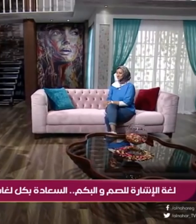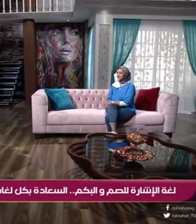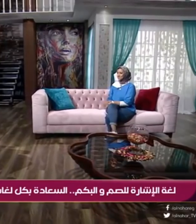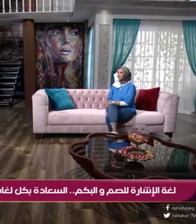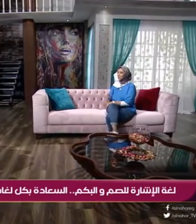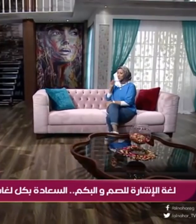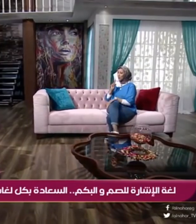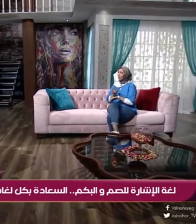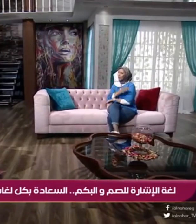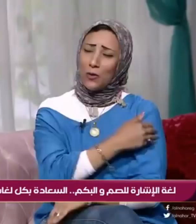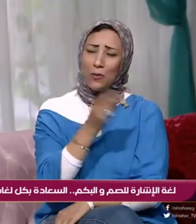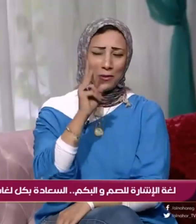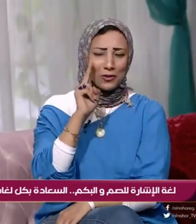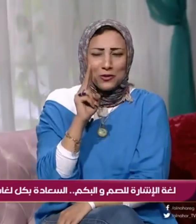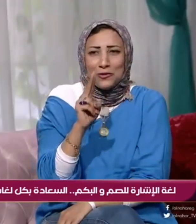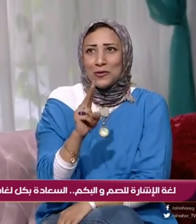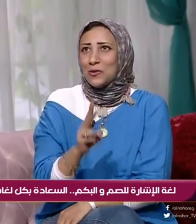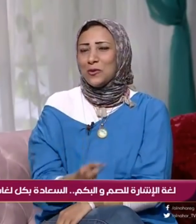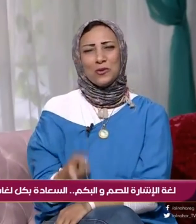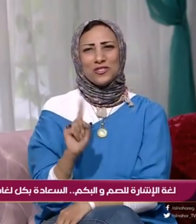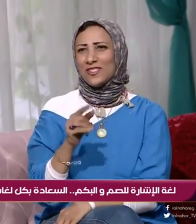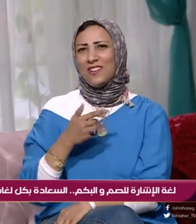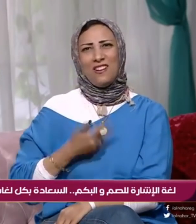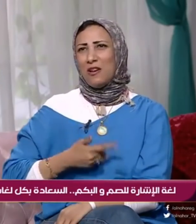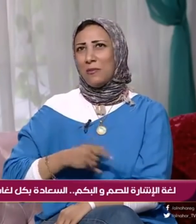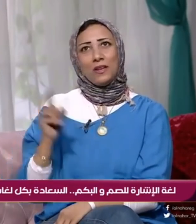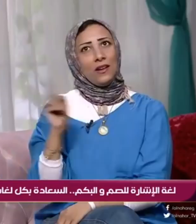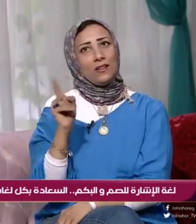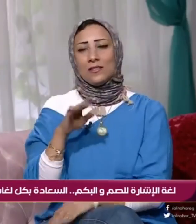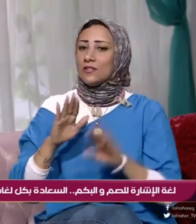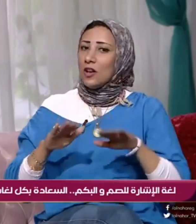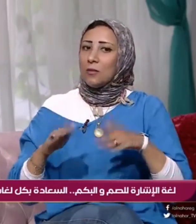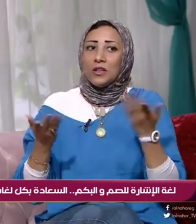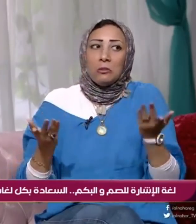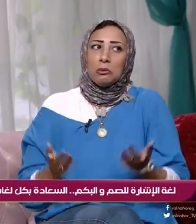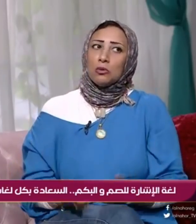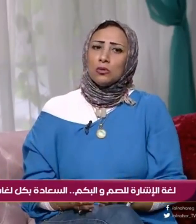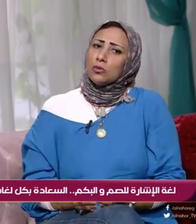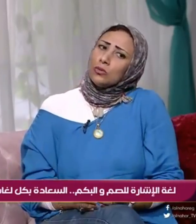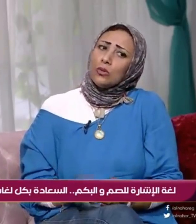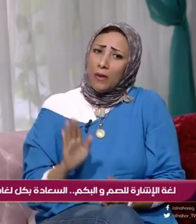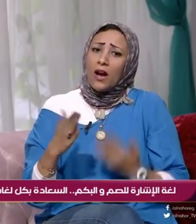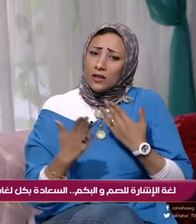ساعات بيكون جنبك وما بتشوفهوش، ما تحسش ابدا بوجوده مع